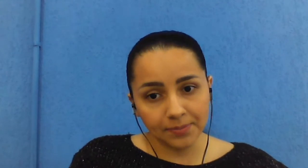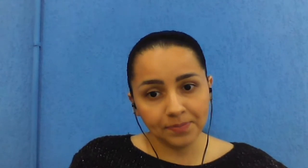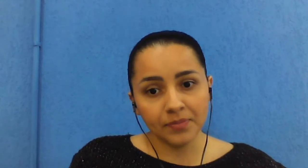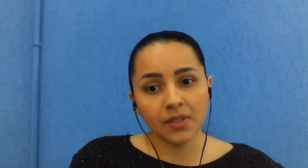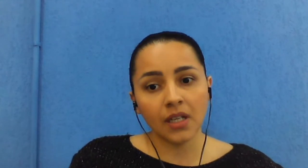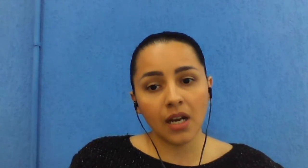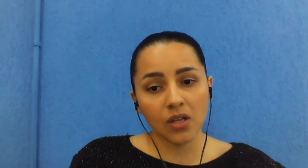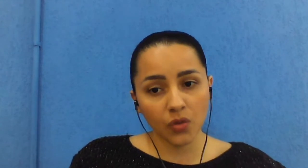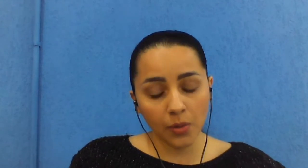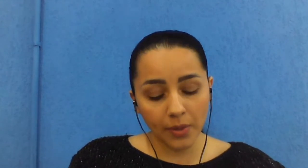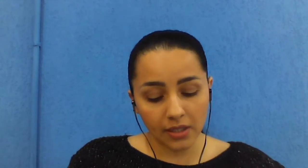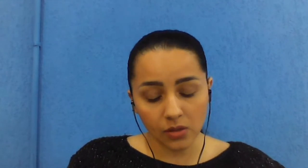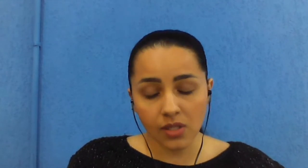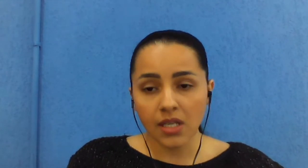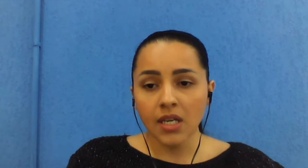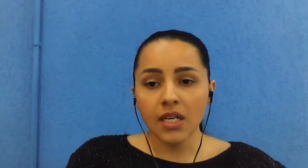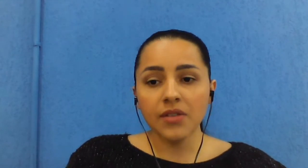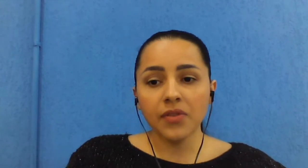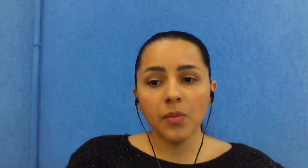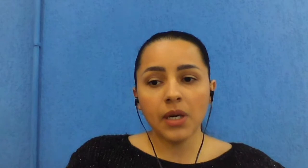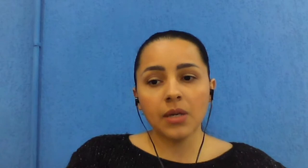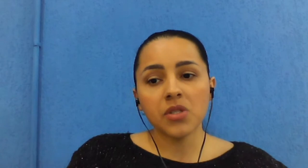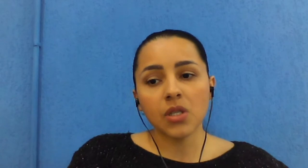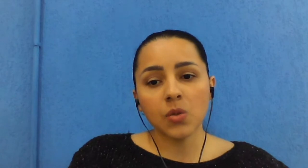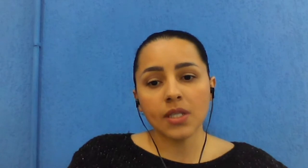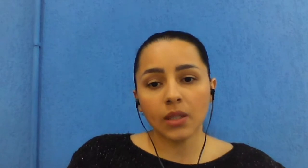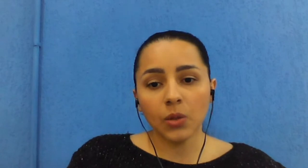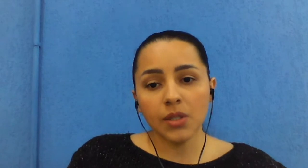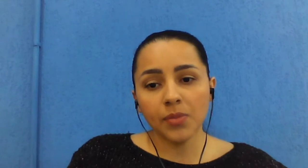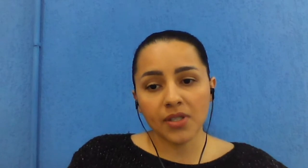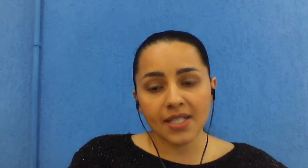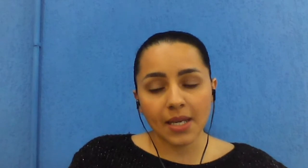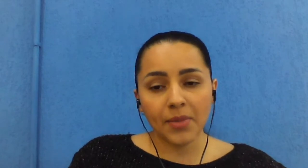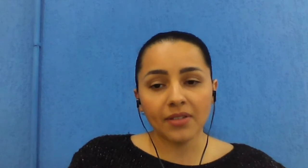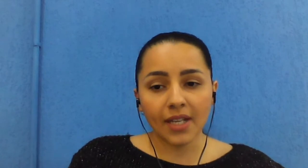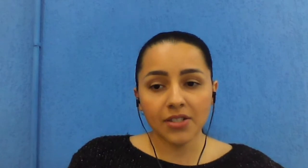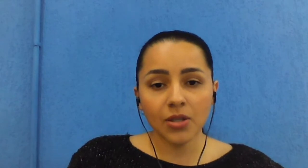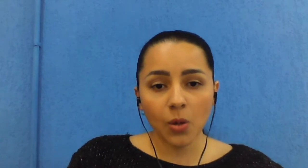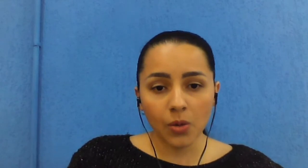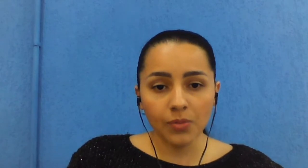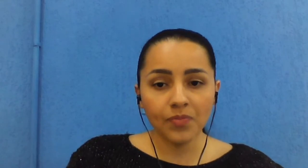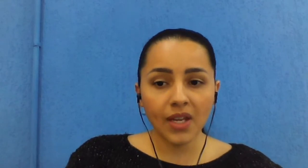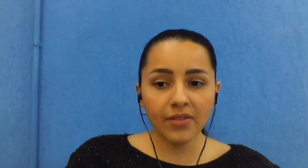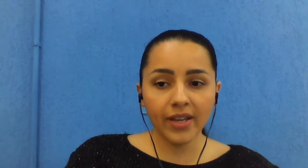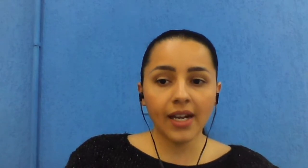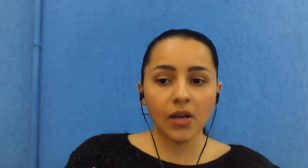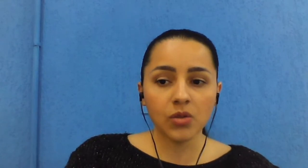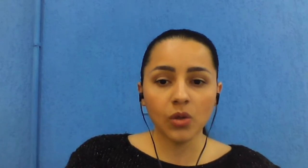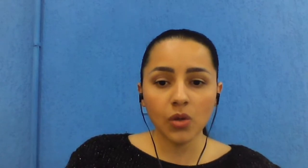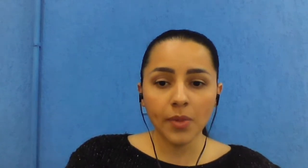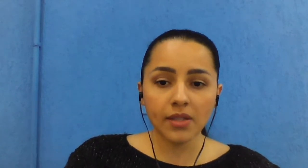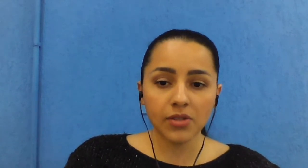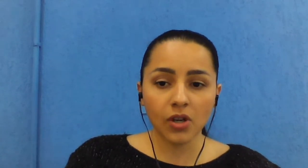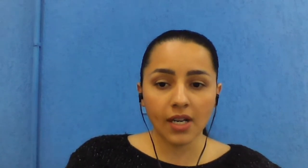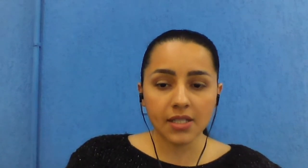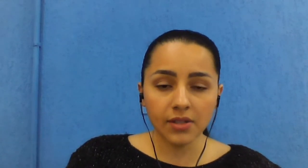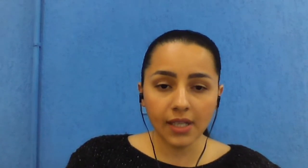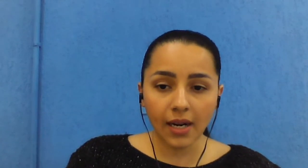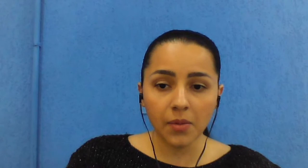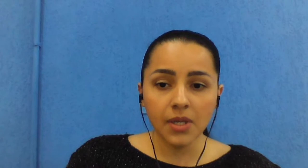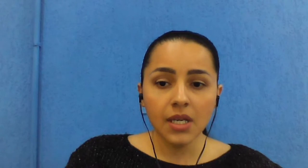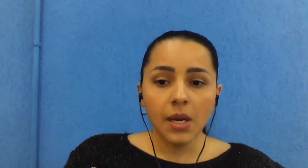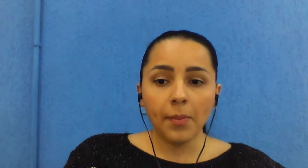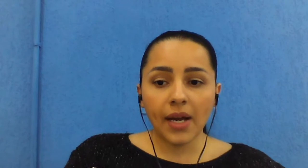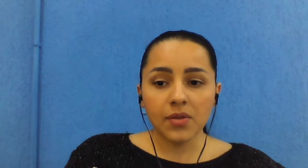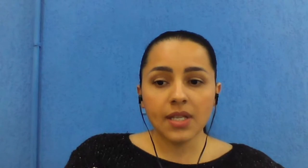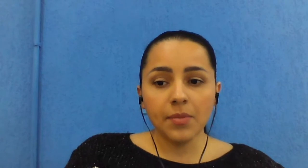a ata. Aos formandos, informamos que o setor de processamento da DICOM enviará os documentos de colação